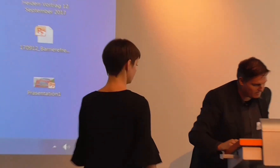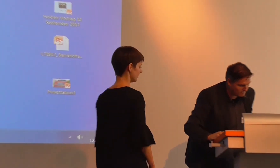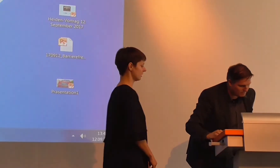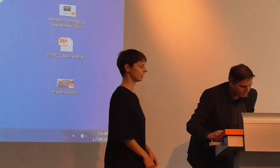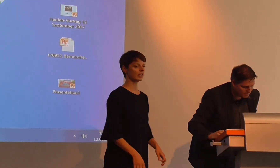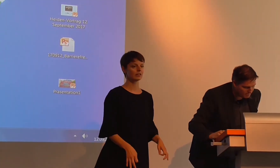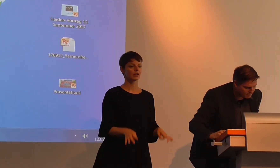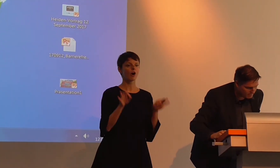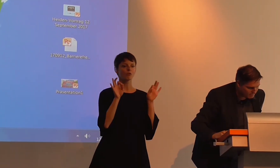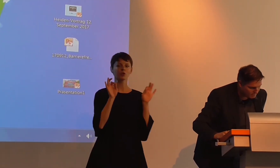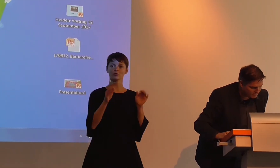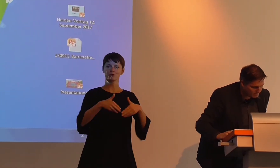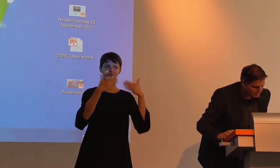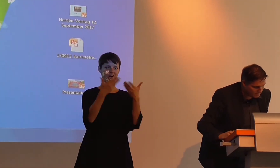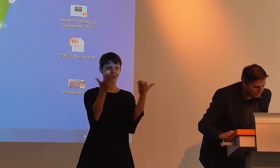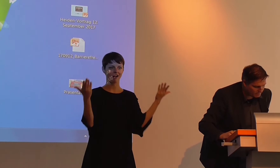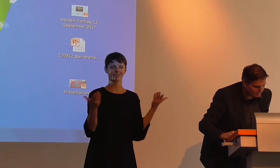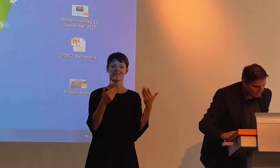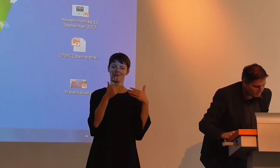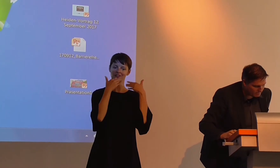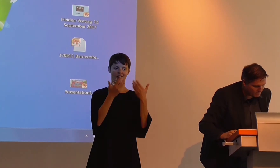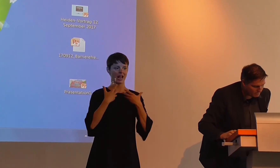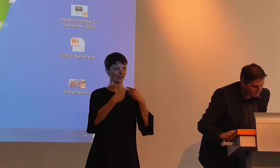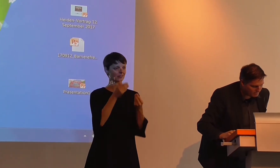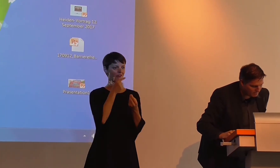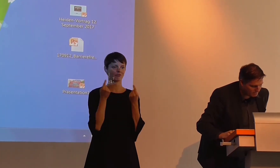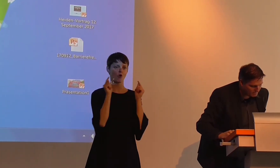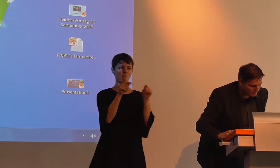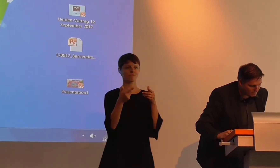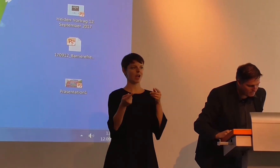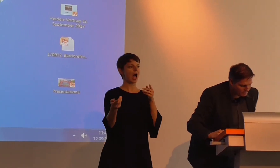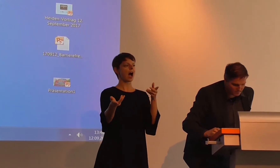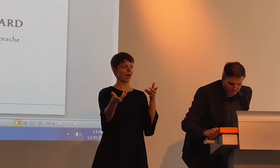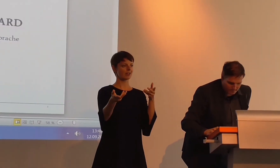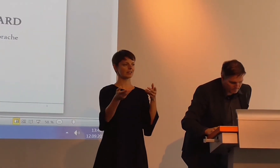sehr, dass ich zu Ihnen kommen darf, dass ich